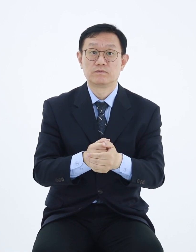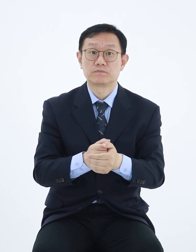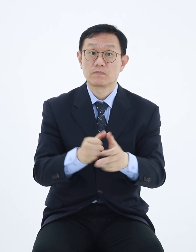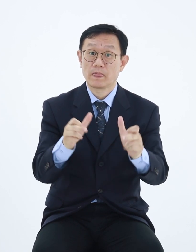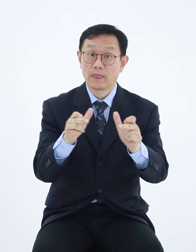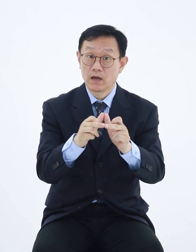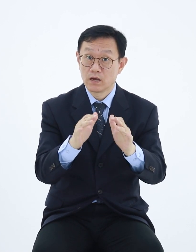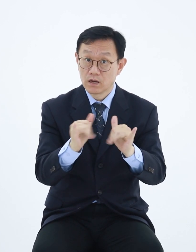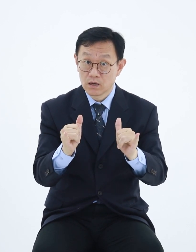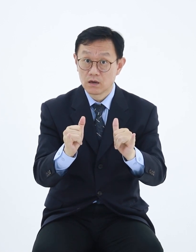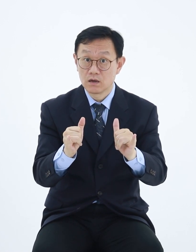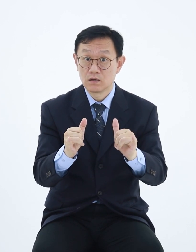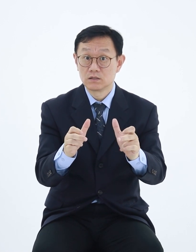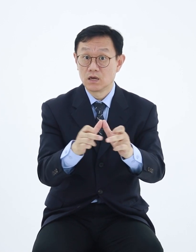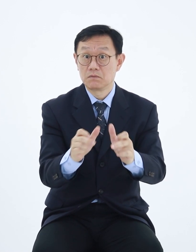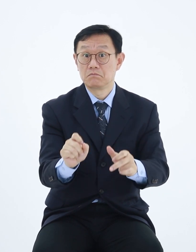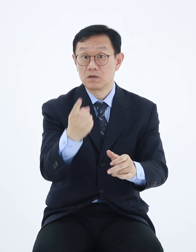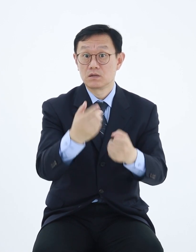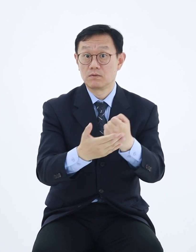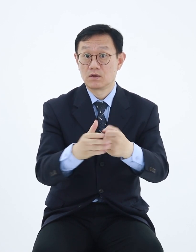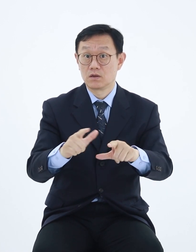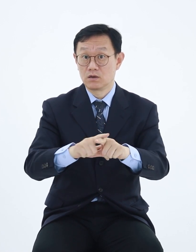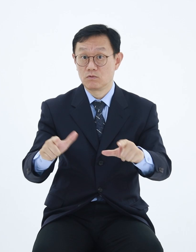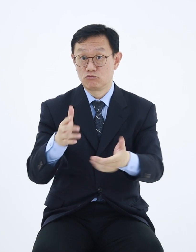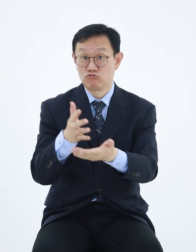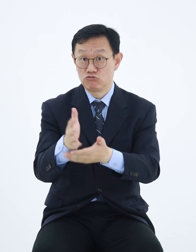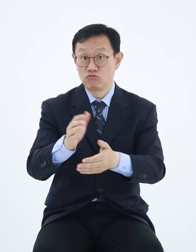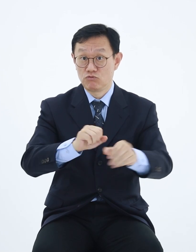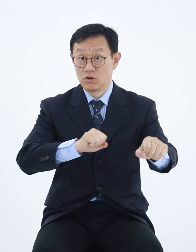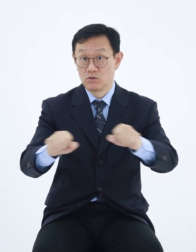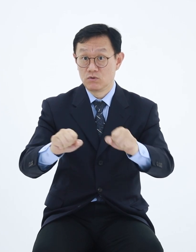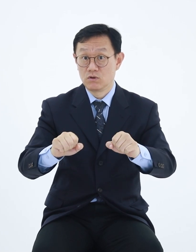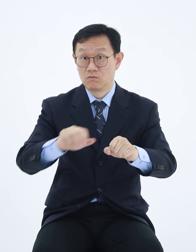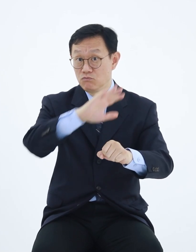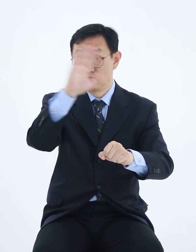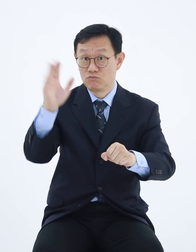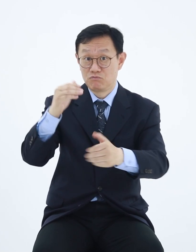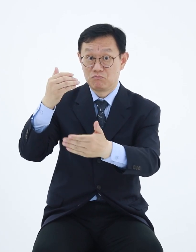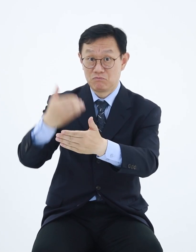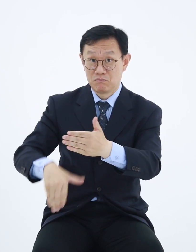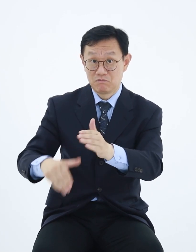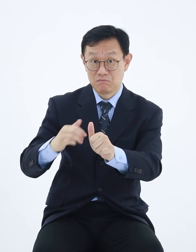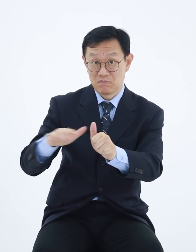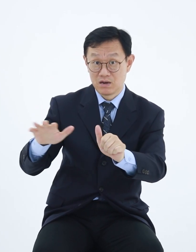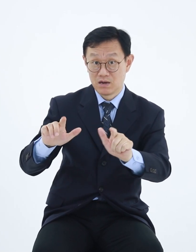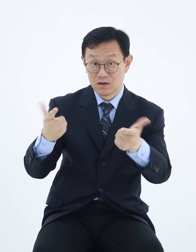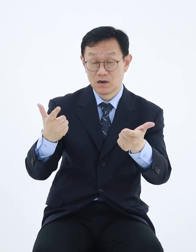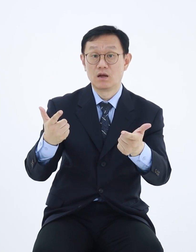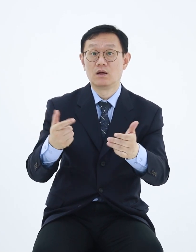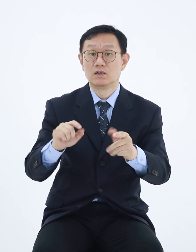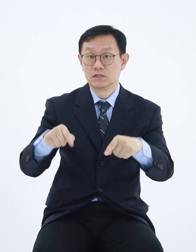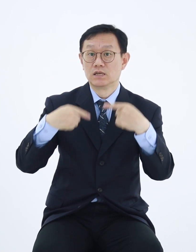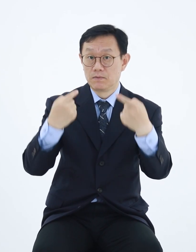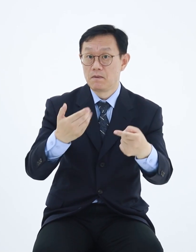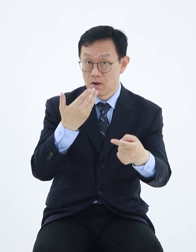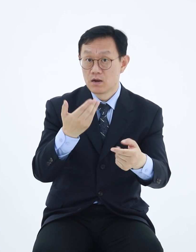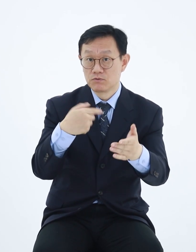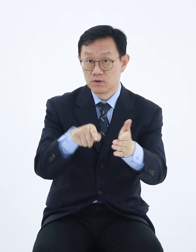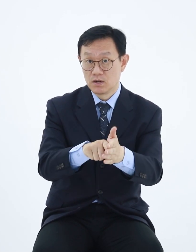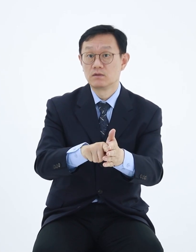장애인이 장애를 이유로 일반적인 주류 체육활동에서 무조건 배제되는 것이 아니라 최대한 참여할 수 있도록 촉진하는 것을